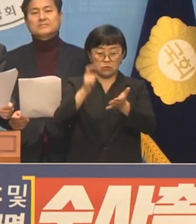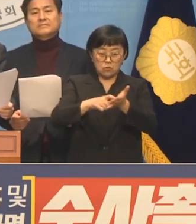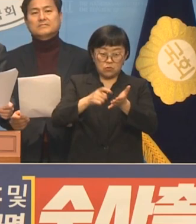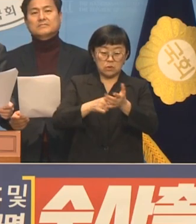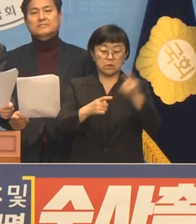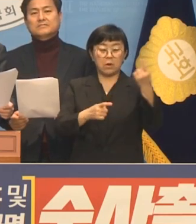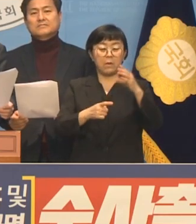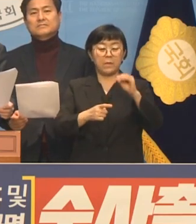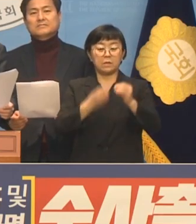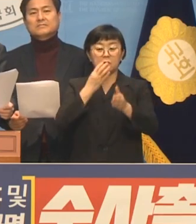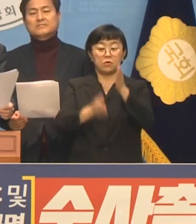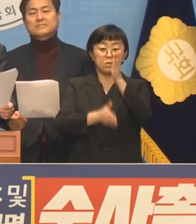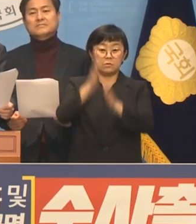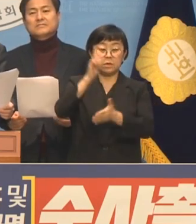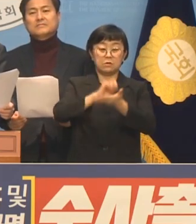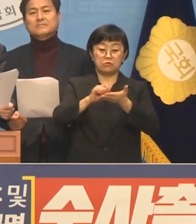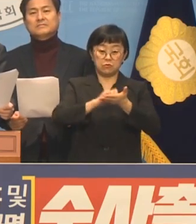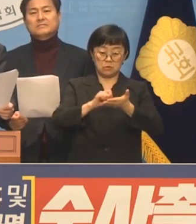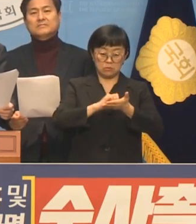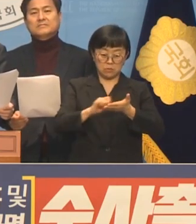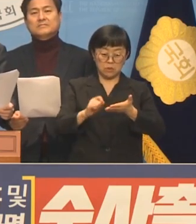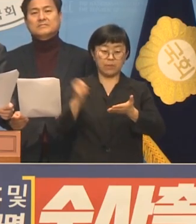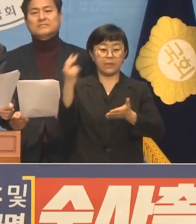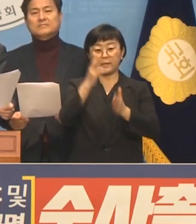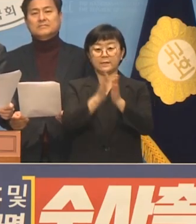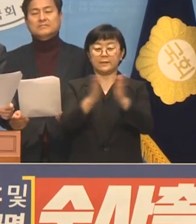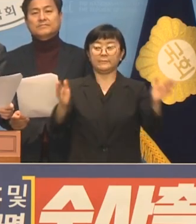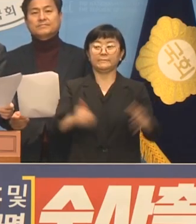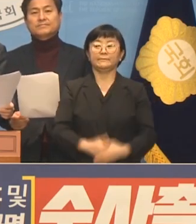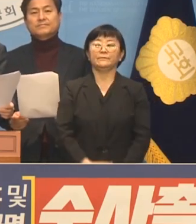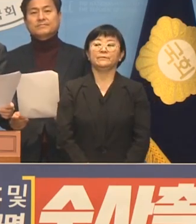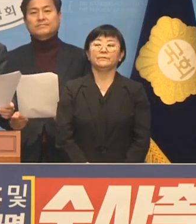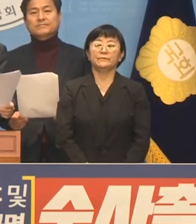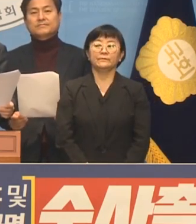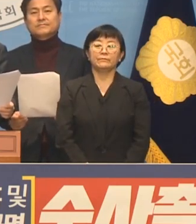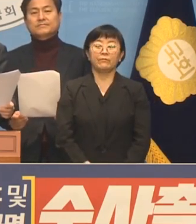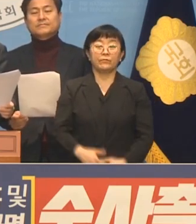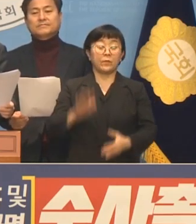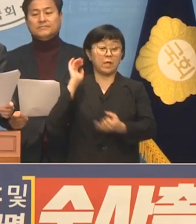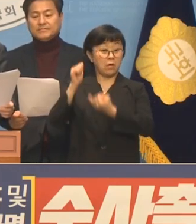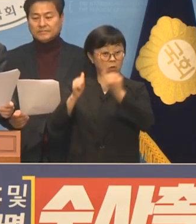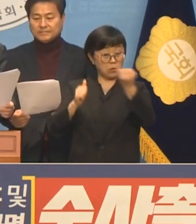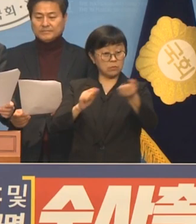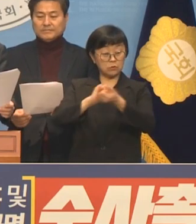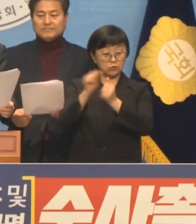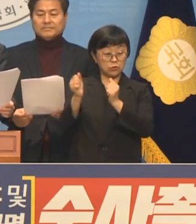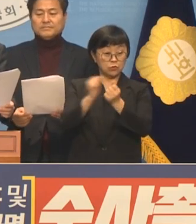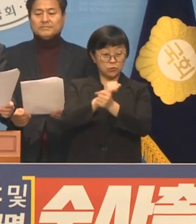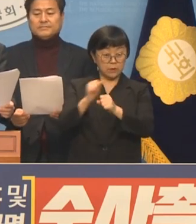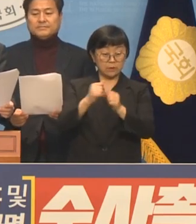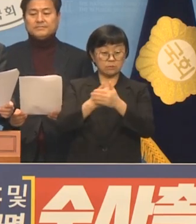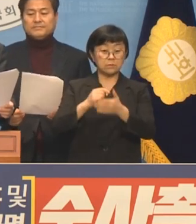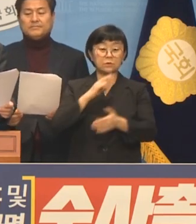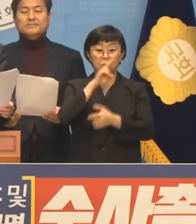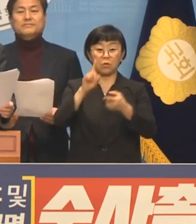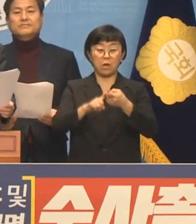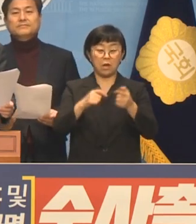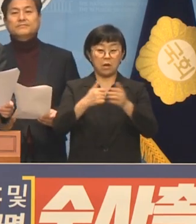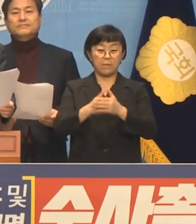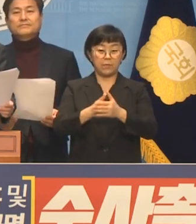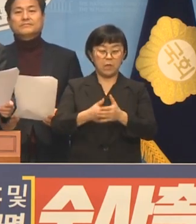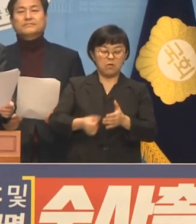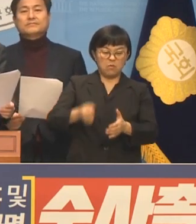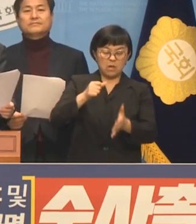천만 서울시민 서명운동에 다시 돌입하겠습니다. 김건희 여사의 주가 조작 의혹과 명품백